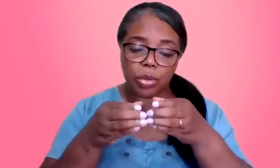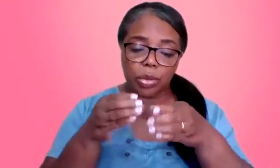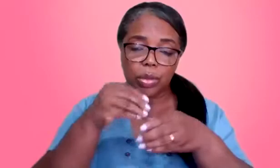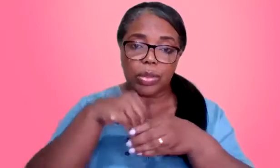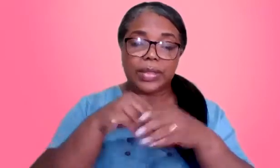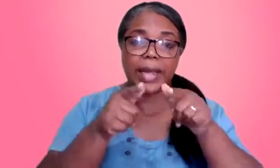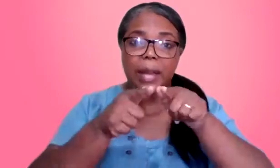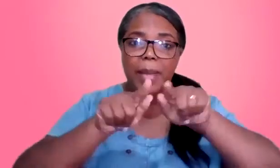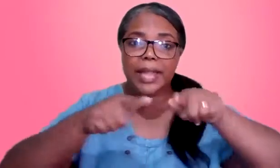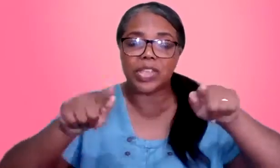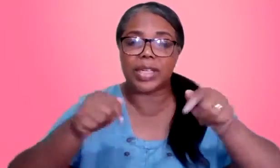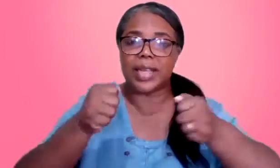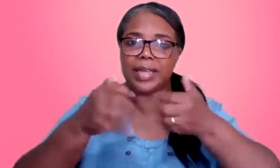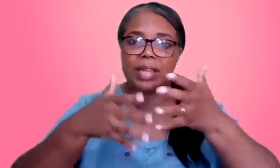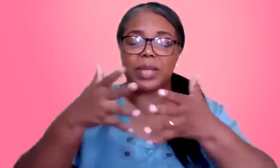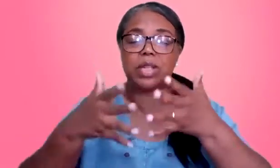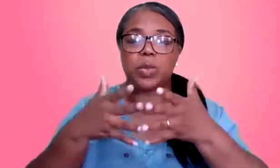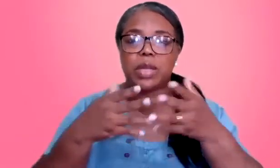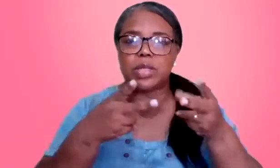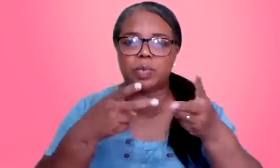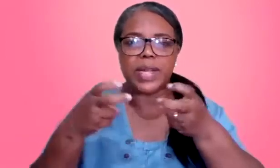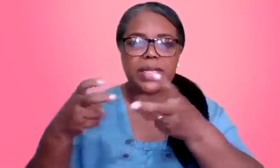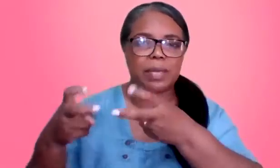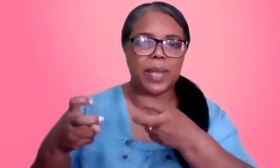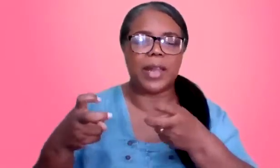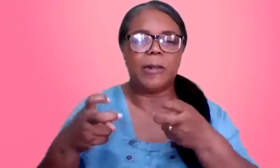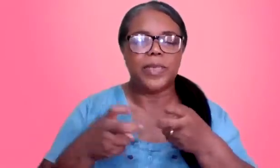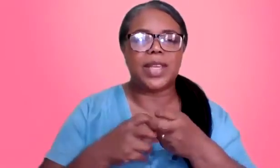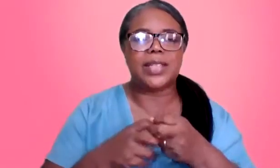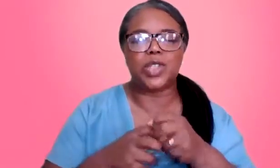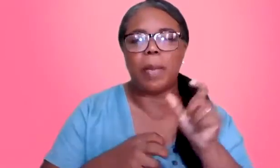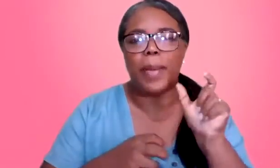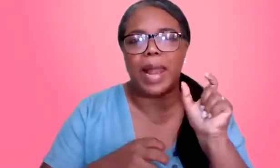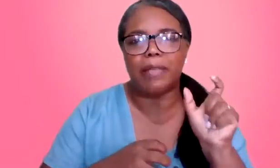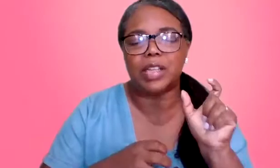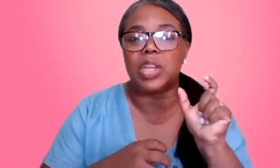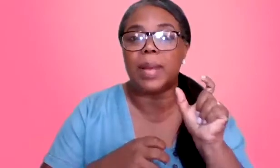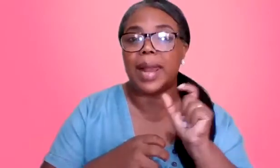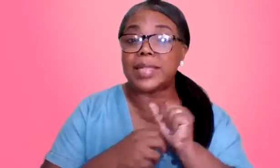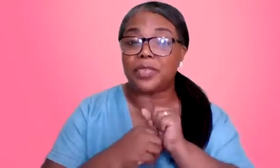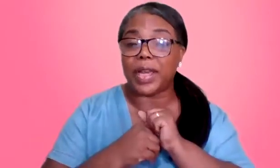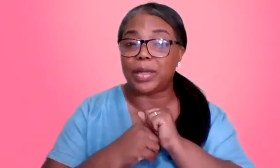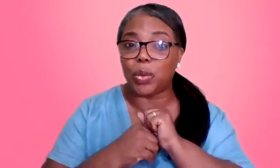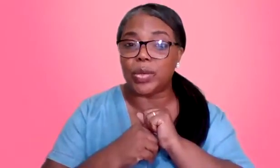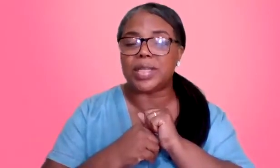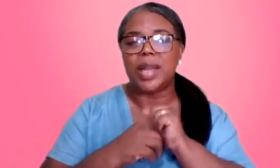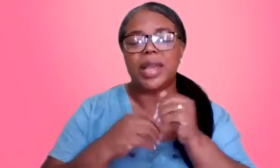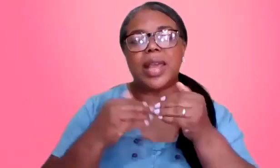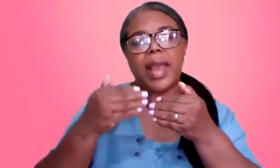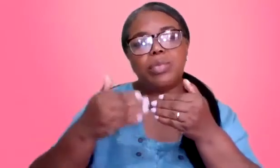dentro da gramática da Libras, nós podemos perceber que existe uma palavra que chama classificadores, que é um